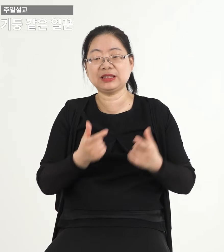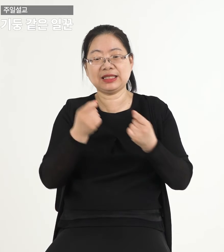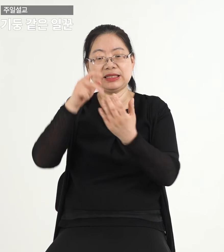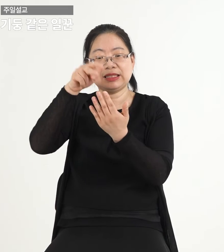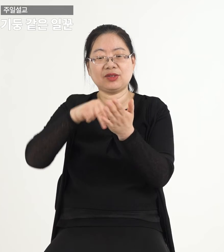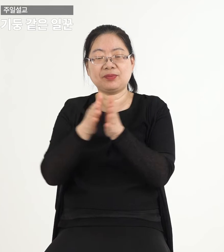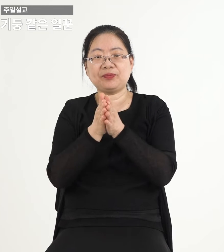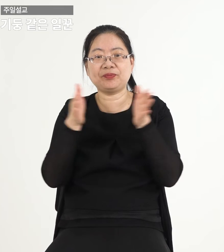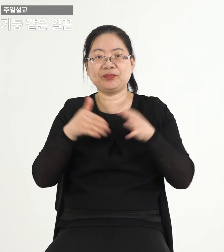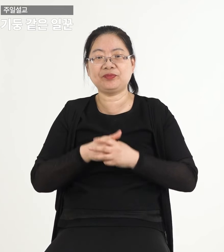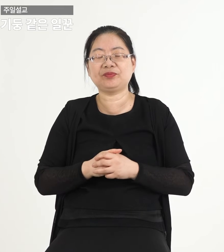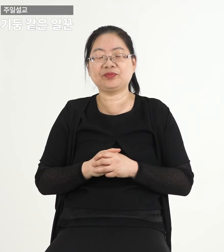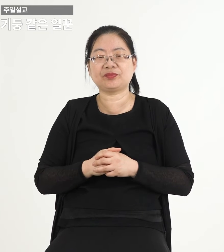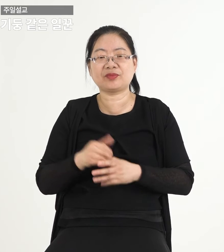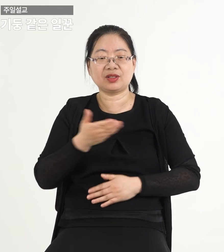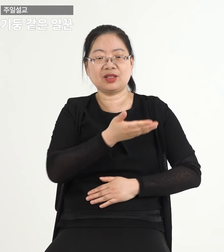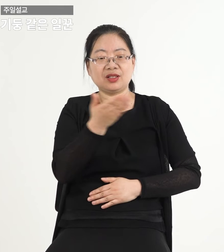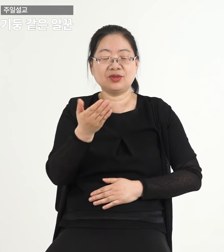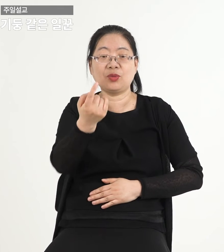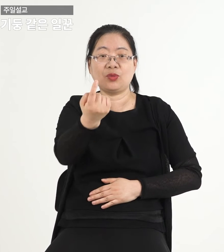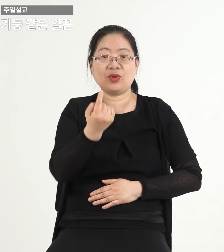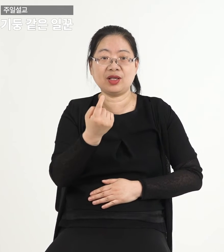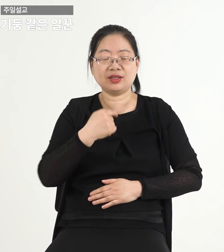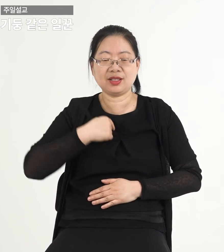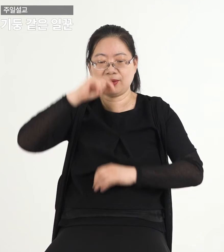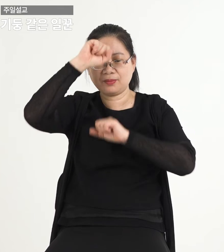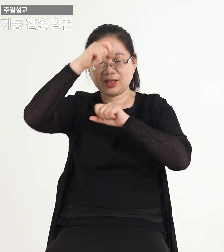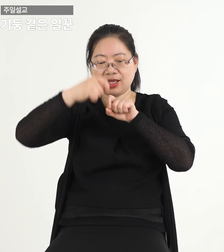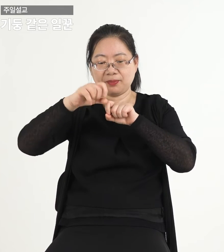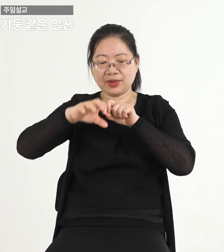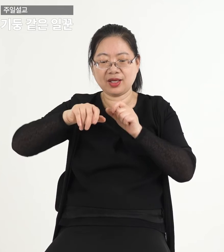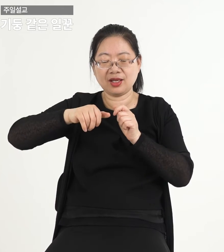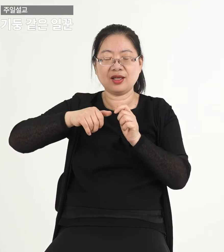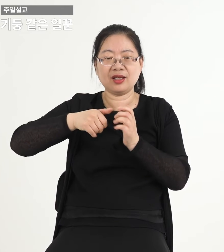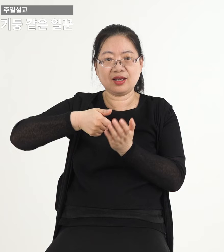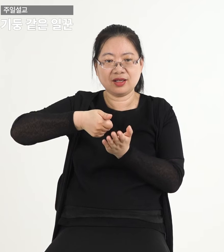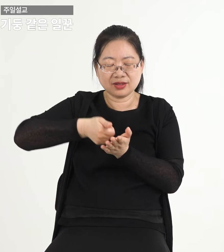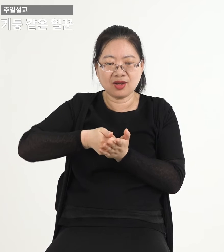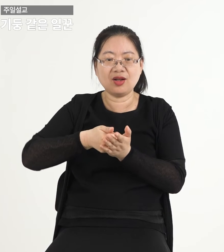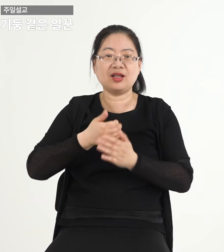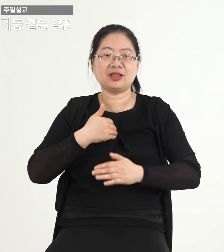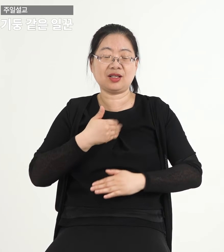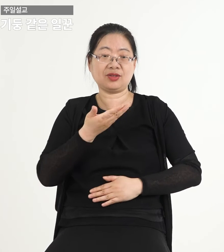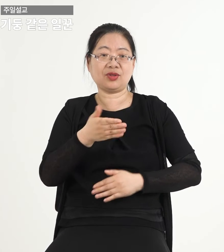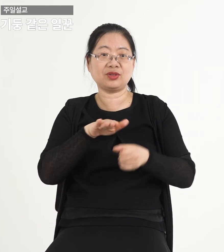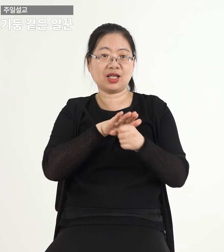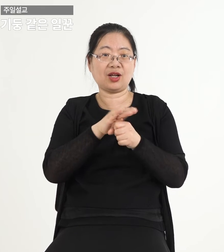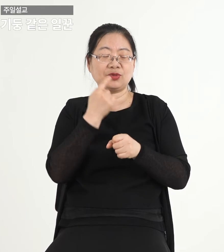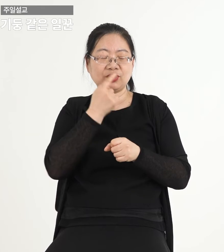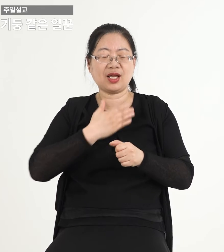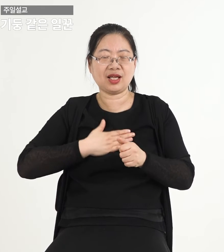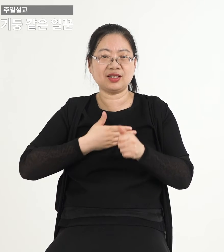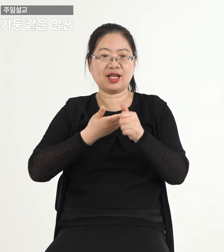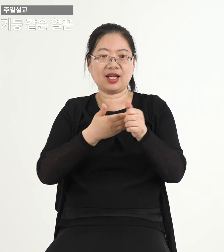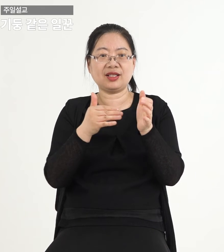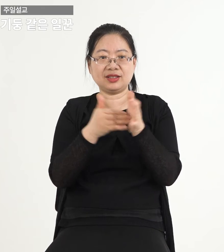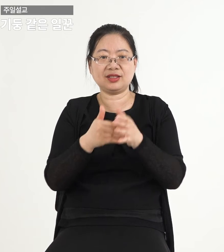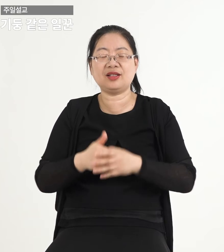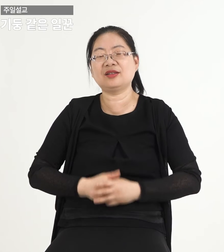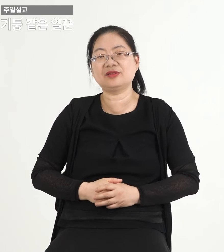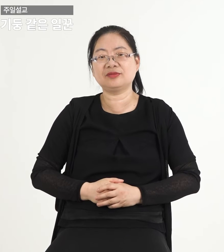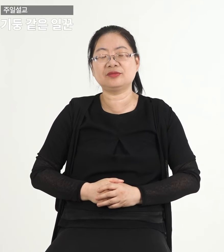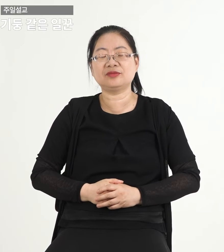읽읍시다. 시작. 그들로 와서 내 발 앞에 절하게 하고 내가 너를 사랑하는 줄을 알게 하리라.